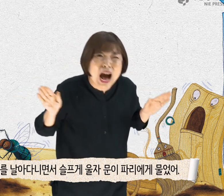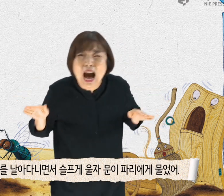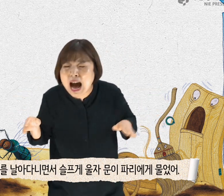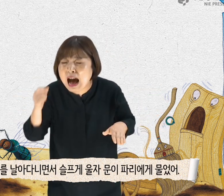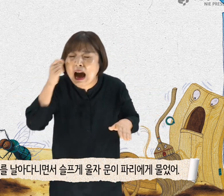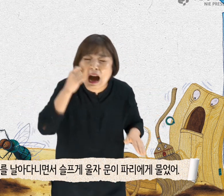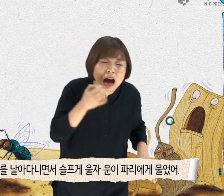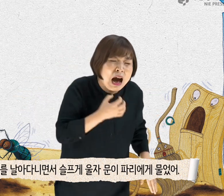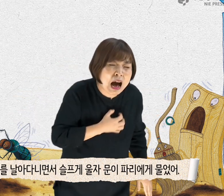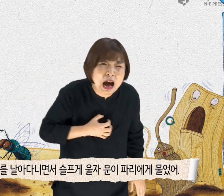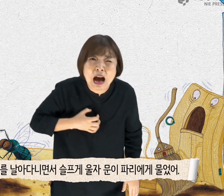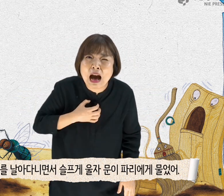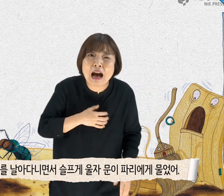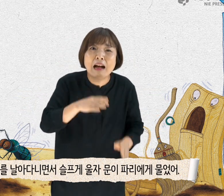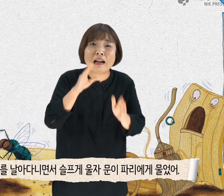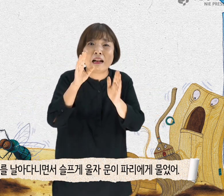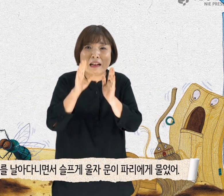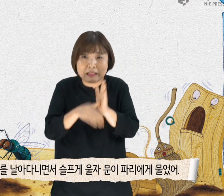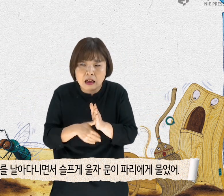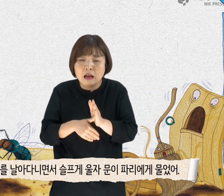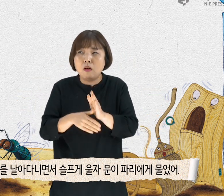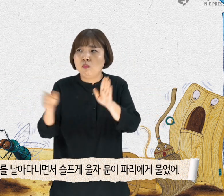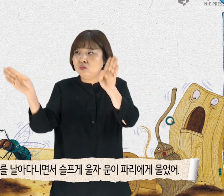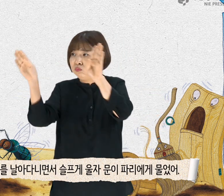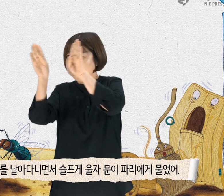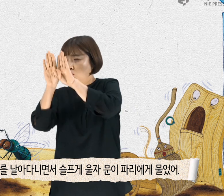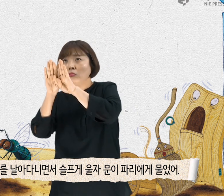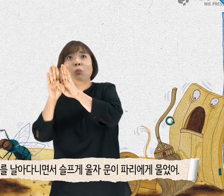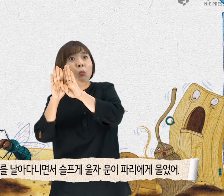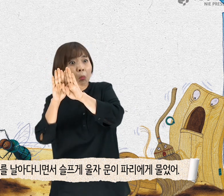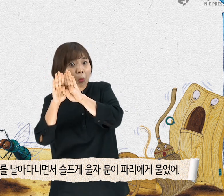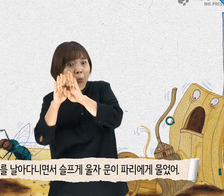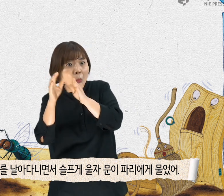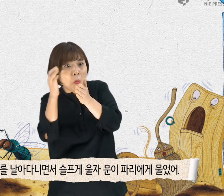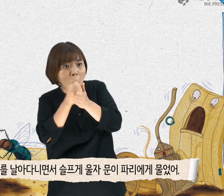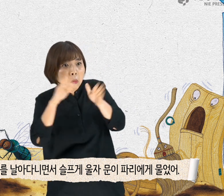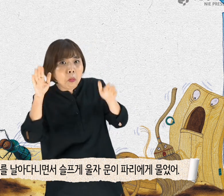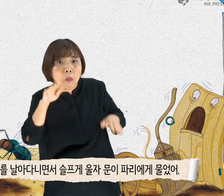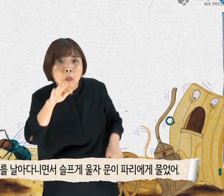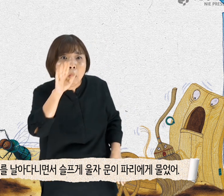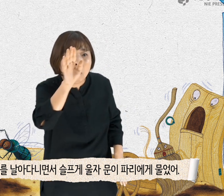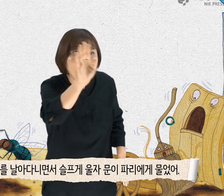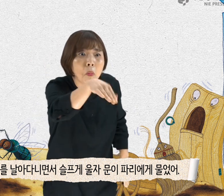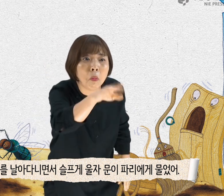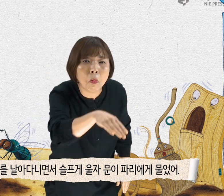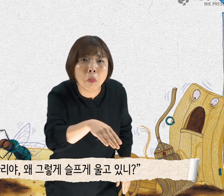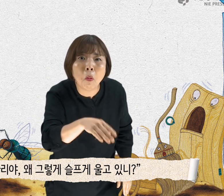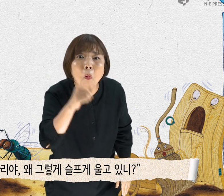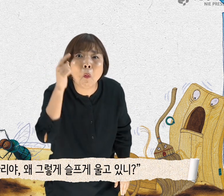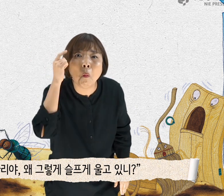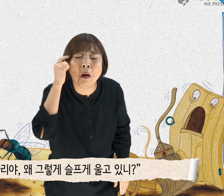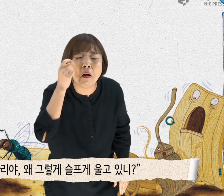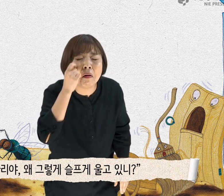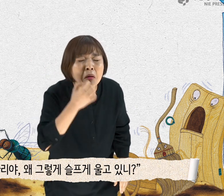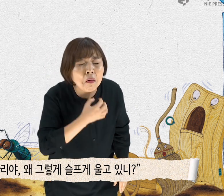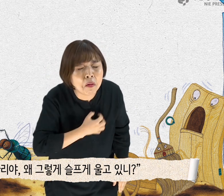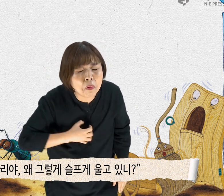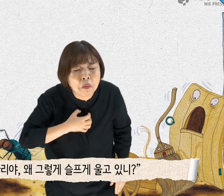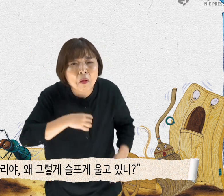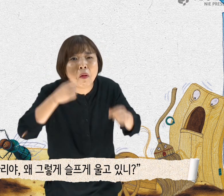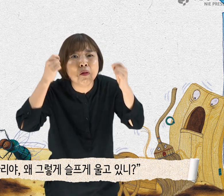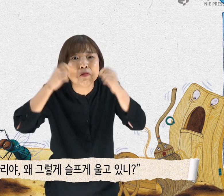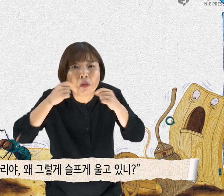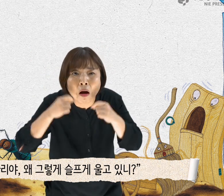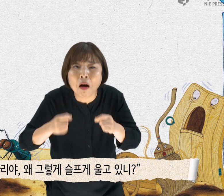파리가 냄비 위를 날아다니면서 슬프게 울자 문이 파리에게 물었어. 파리야,